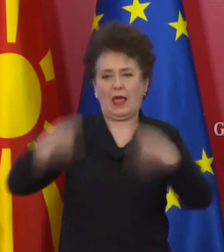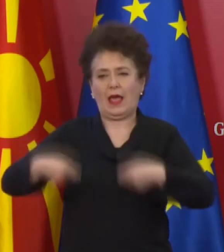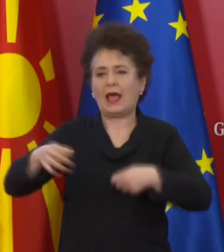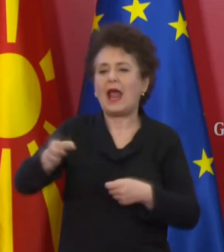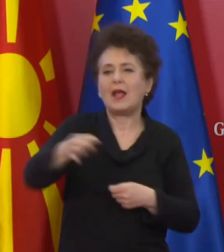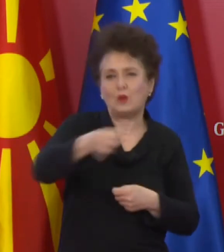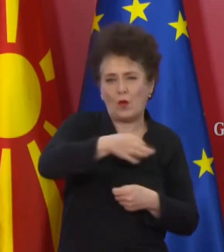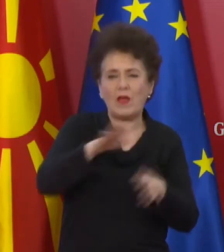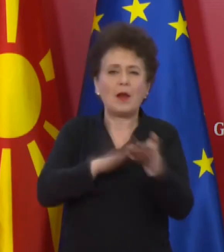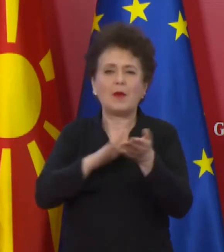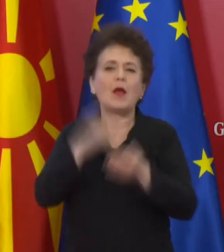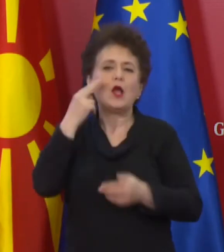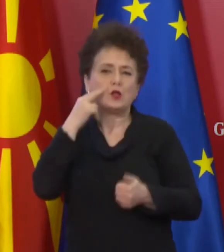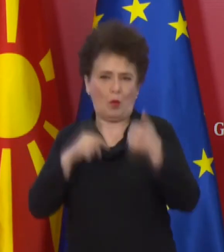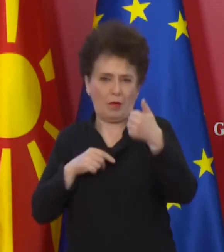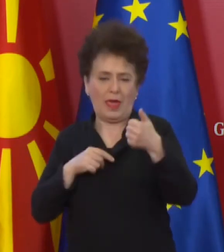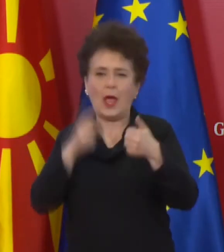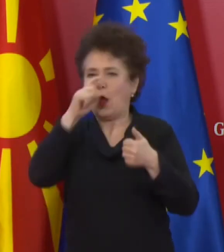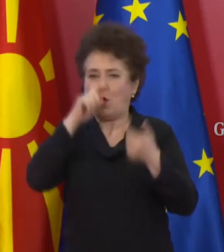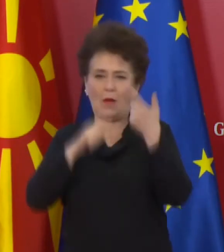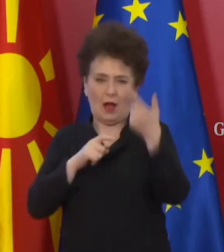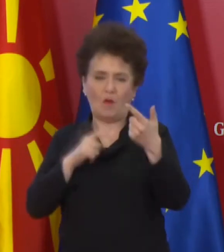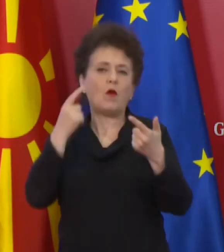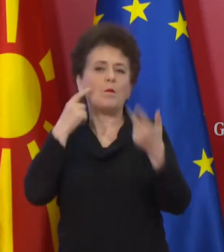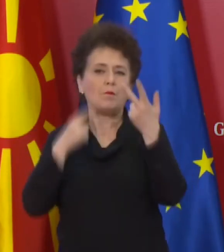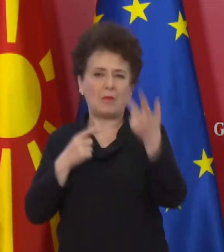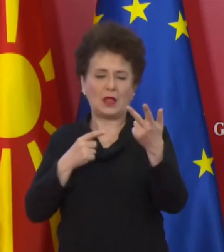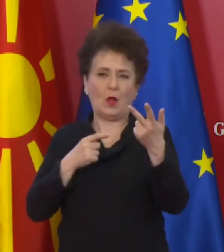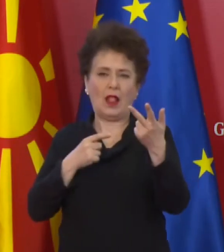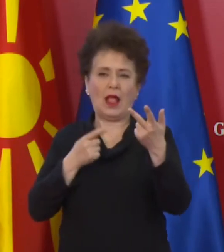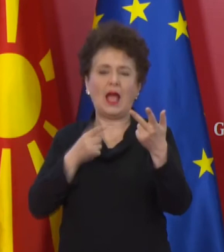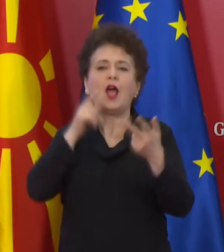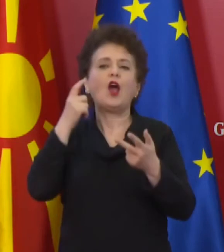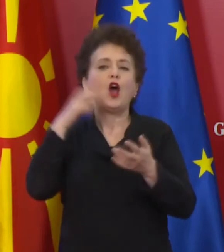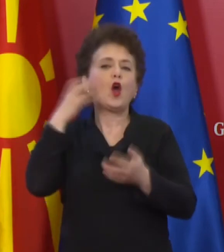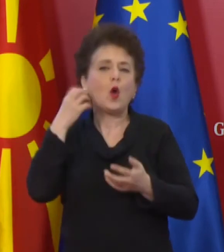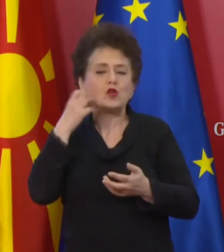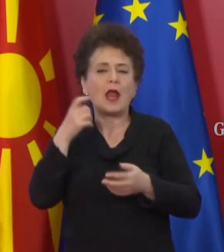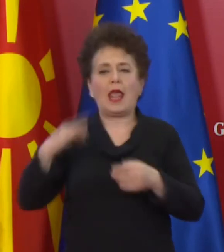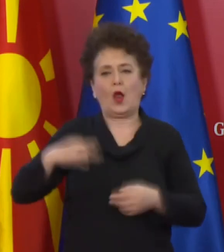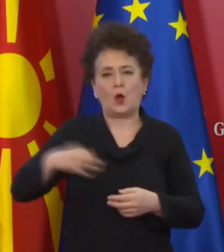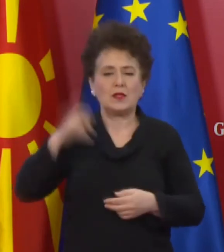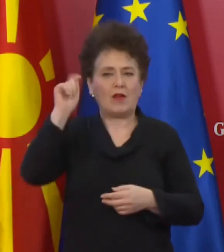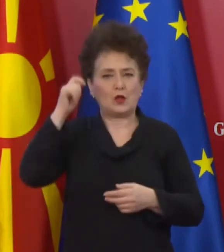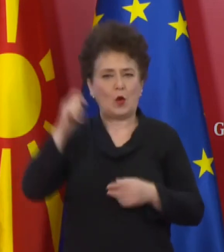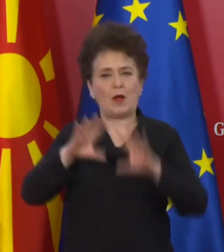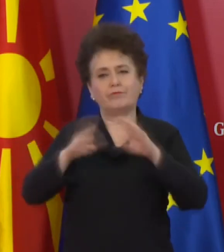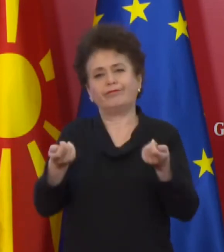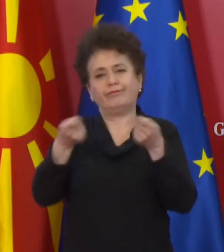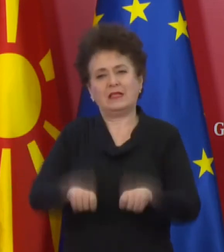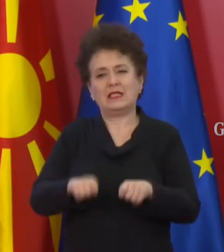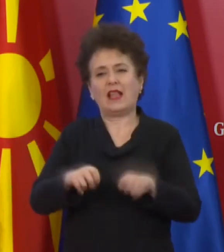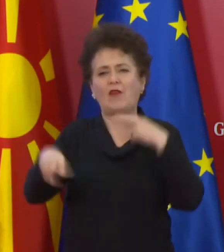dhe dorëzimin e barnave në këto dy komuna. Shërbimet inspektive me të gjitha kapacitetet e tyre vazhdojnë në mënyrë intensive të punojnë në